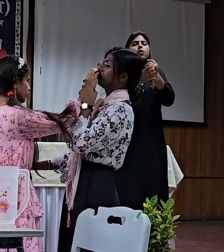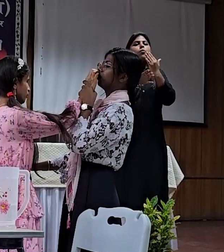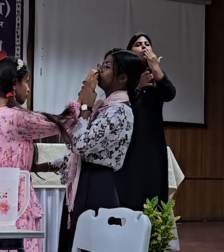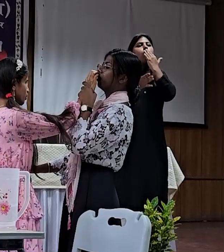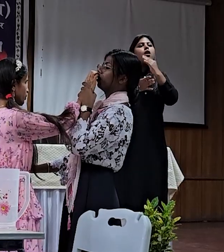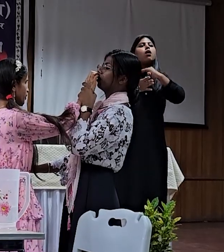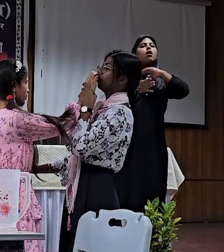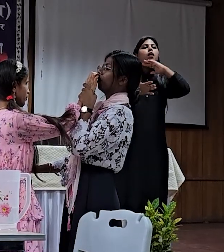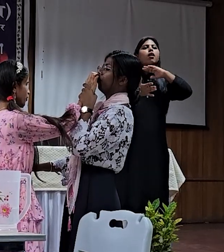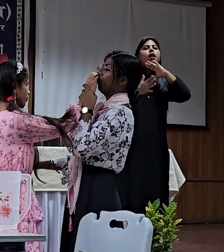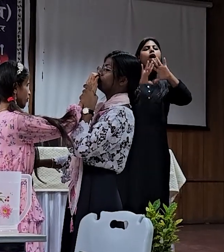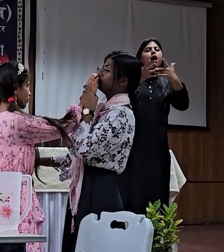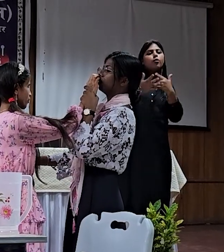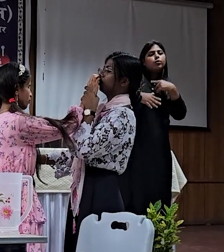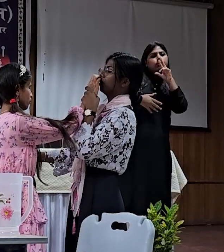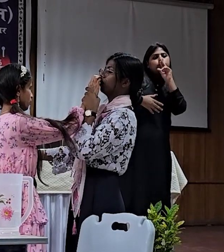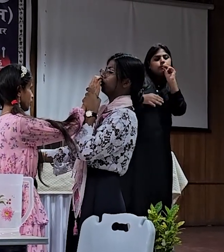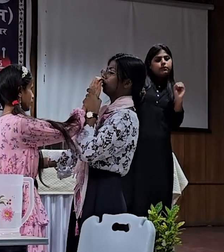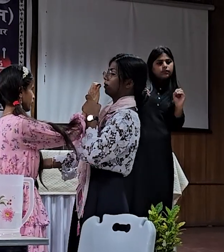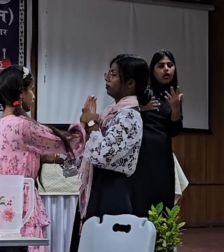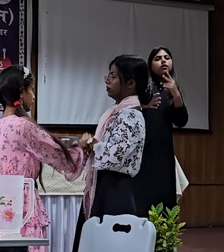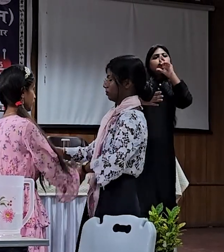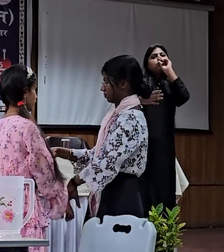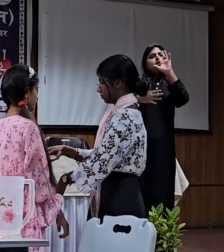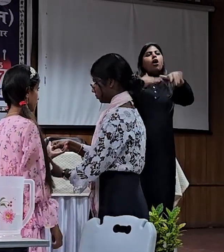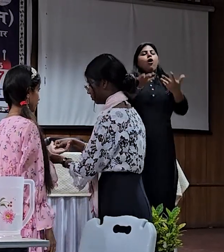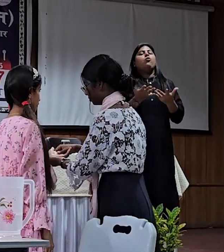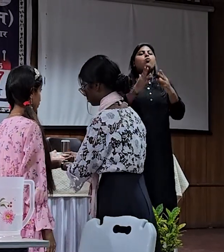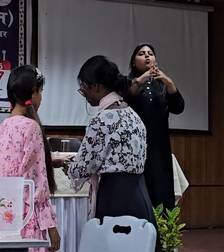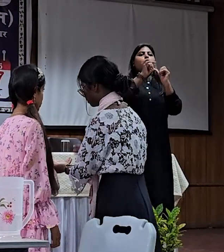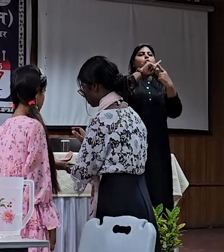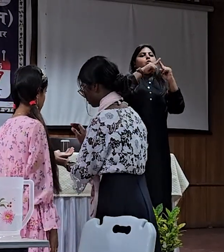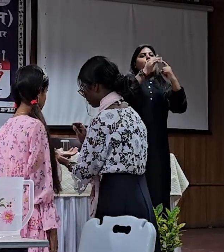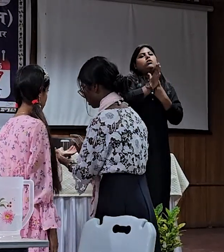water, water.